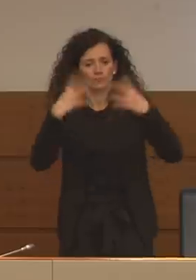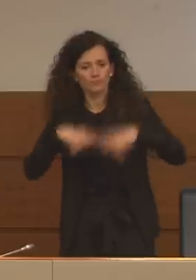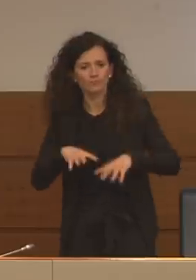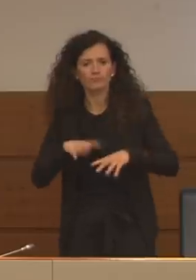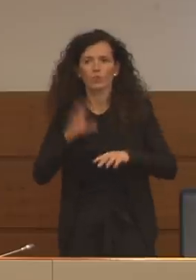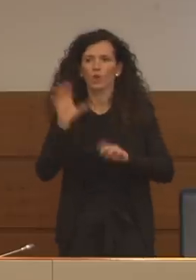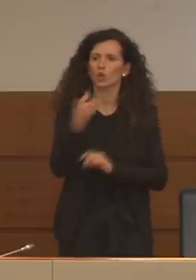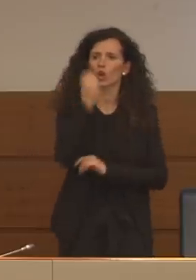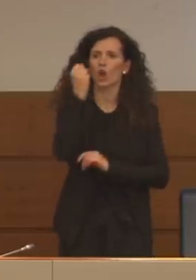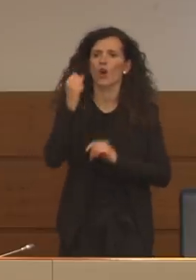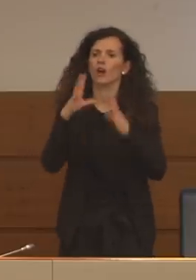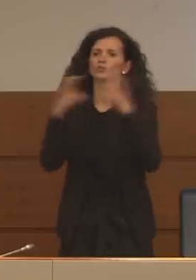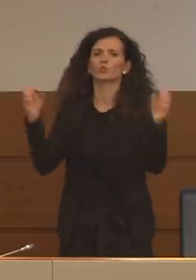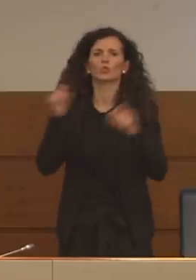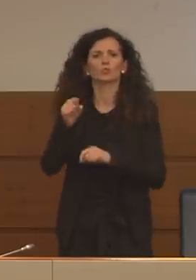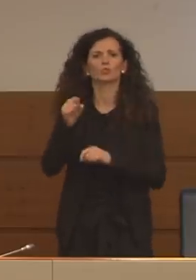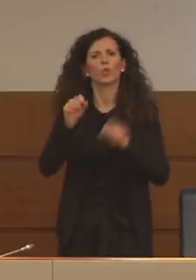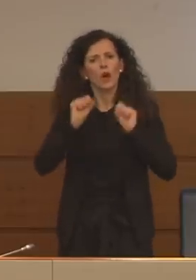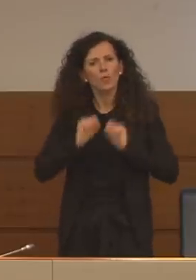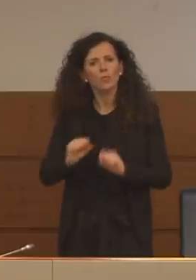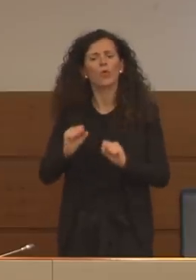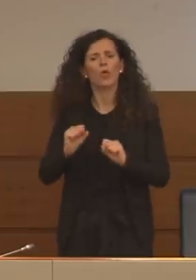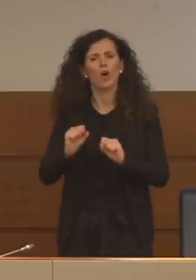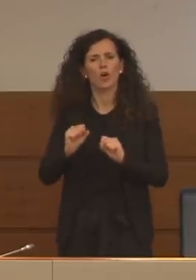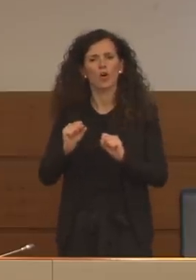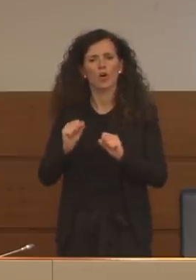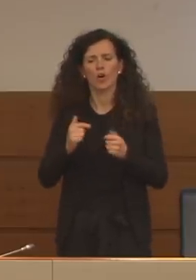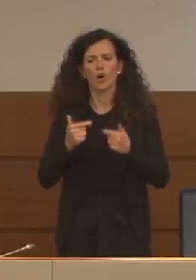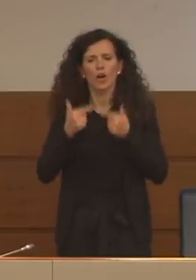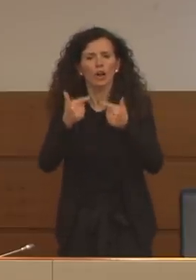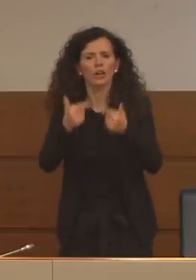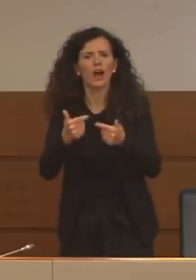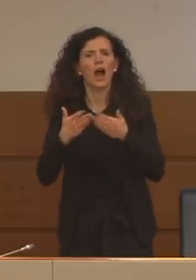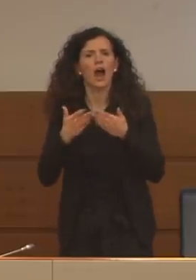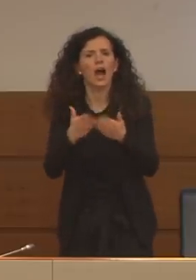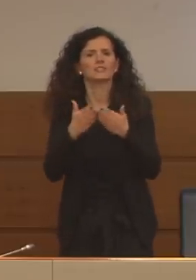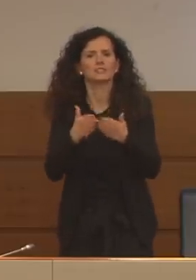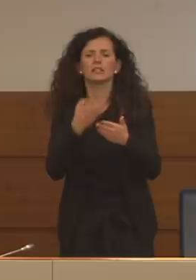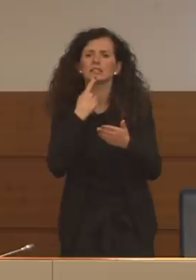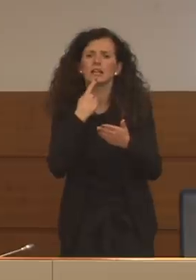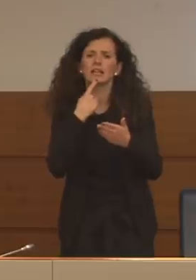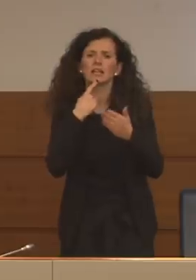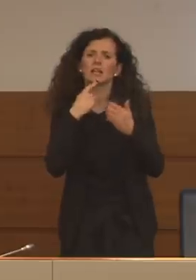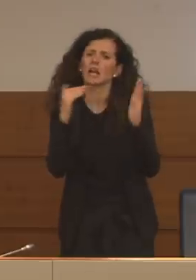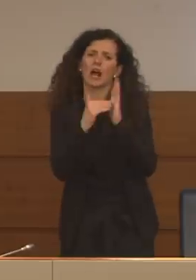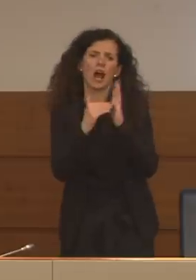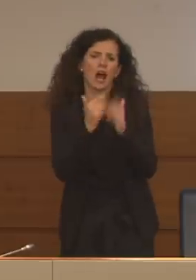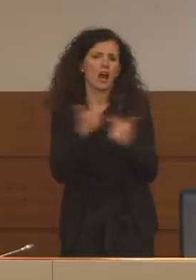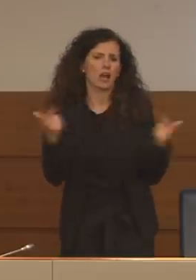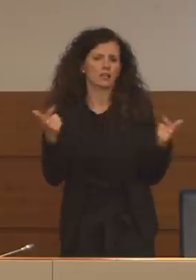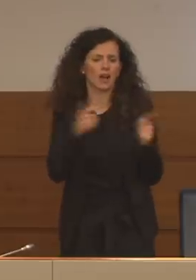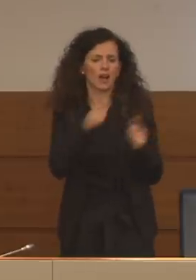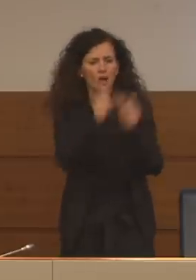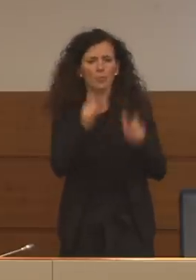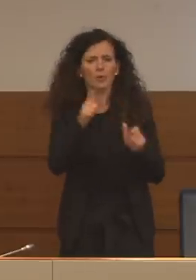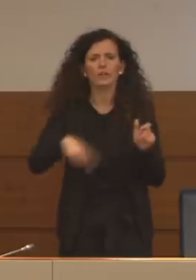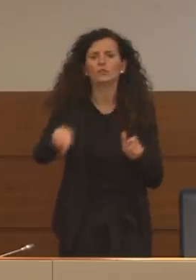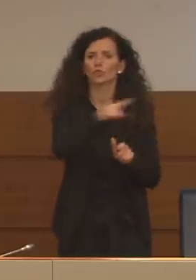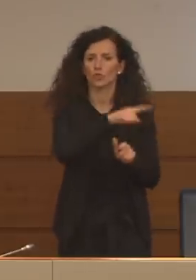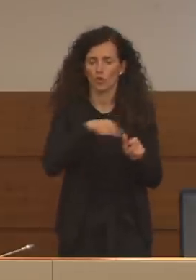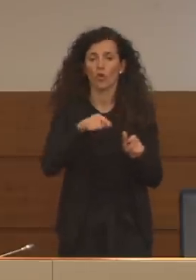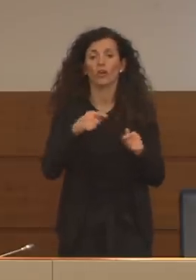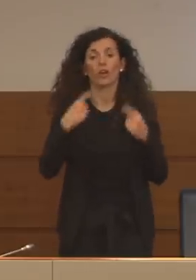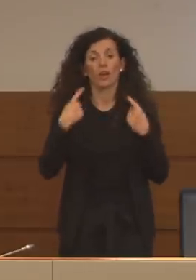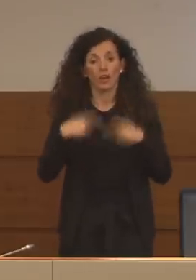strutture per fornire un'adeguata assistenza a chi è senza detto quindi questo è un appello